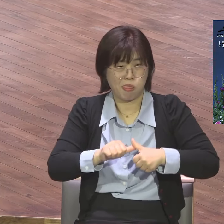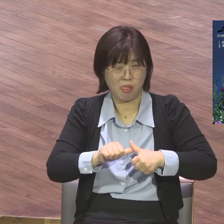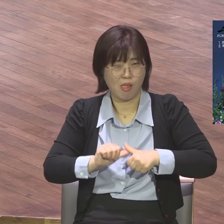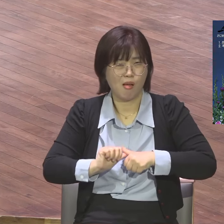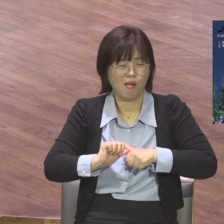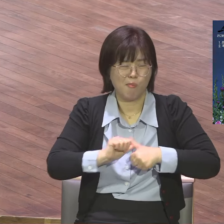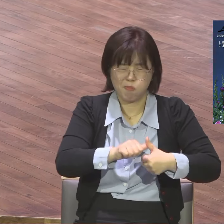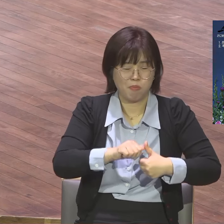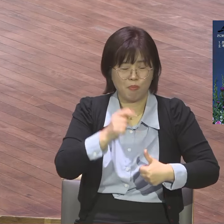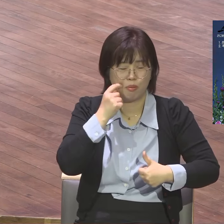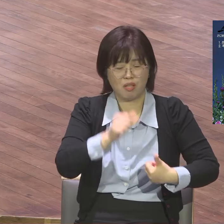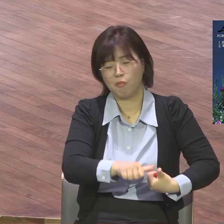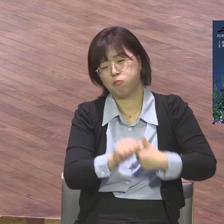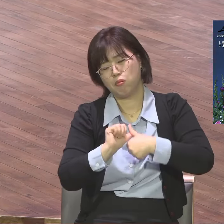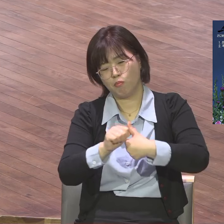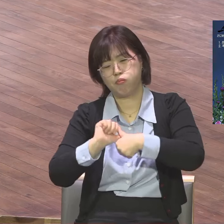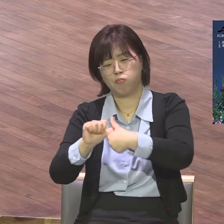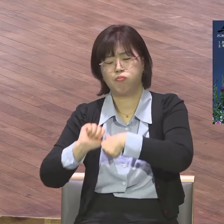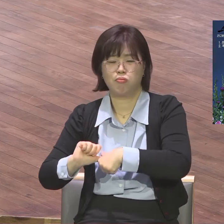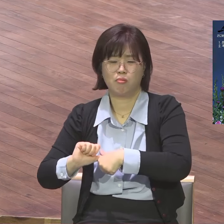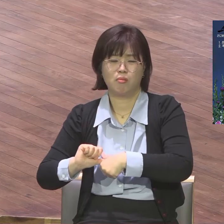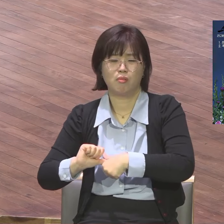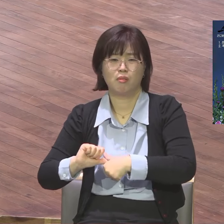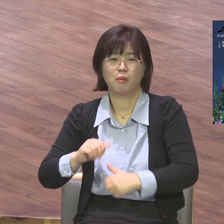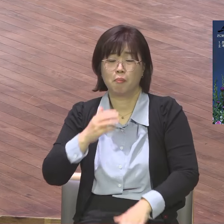나가서 내 마음대로 살아.